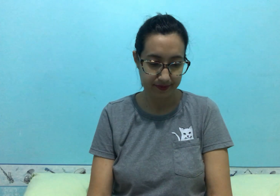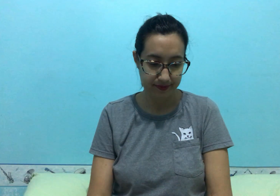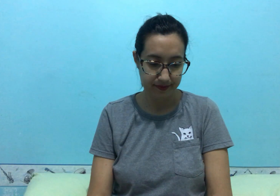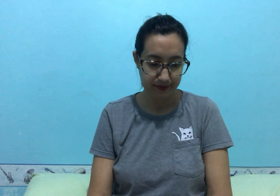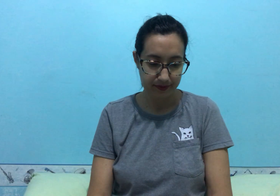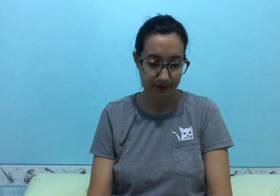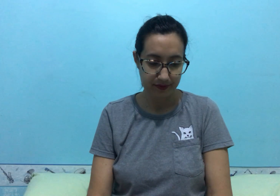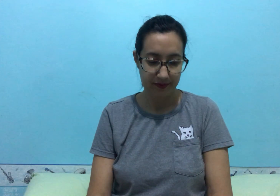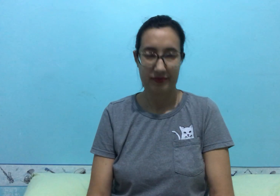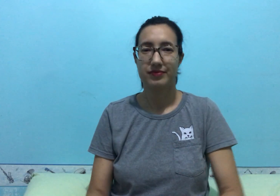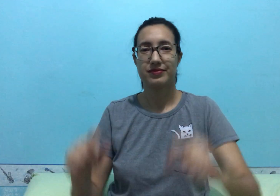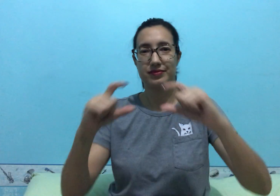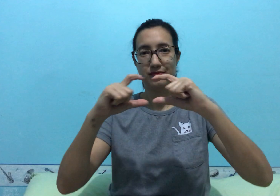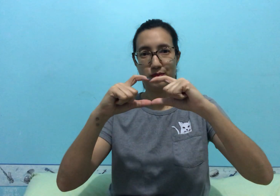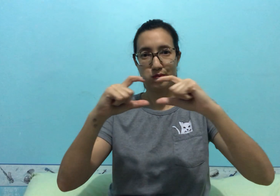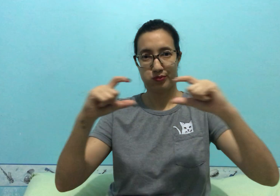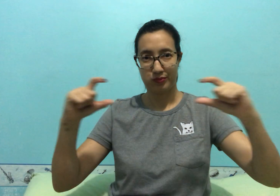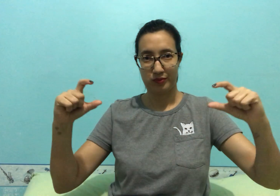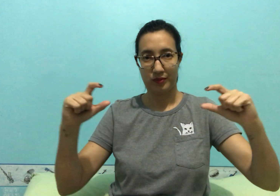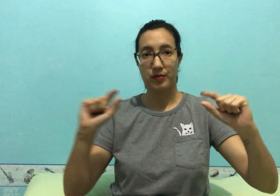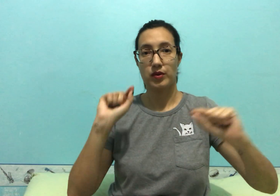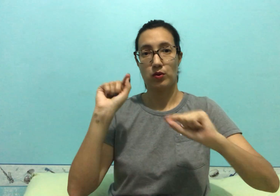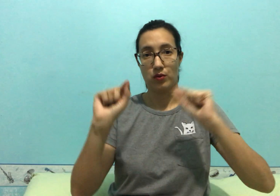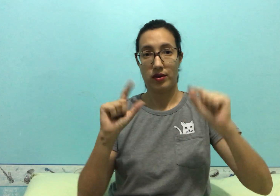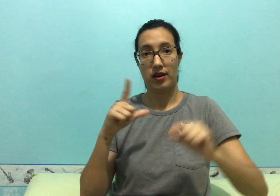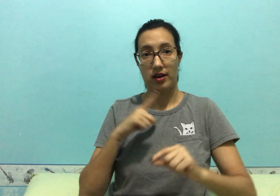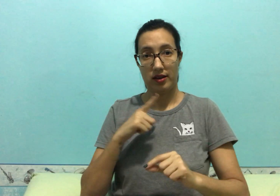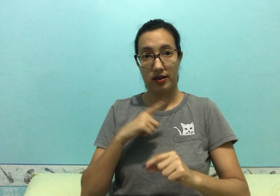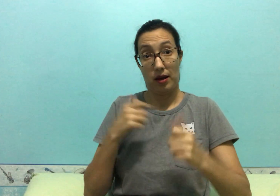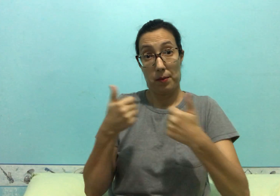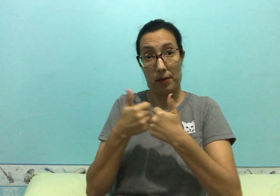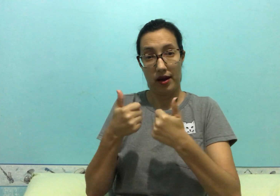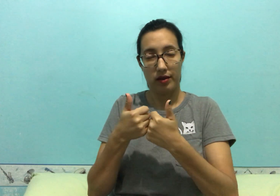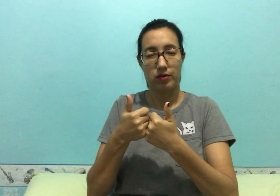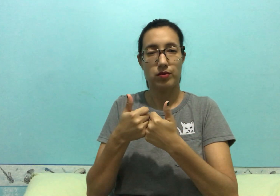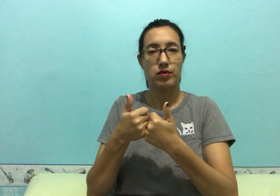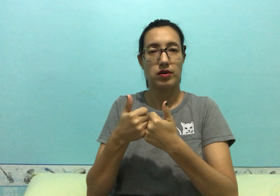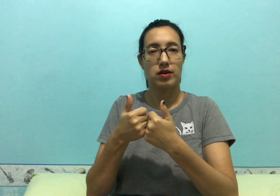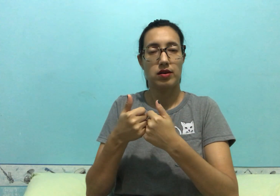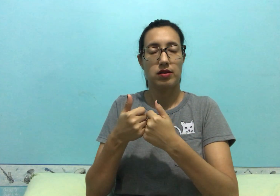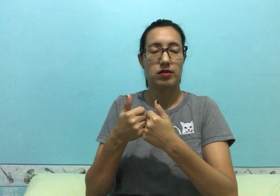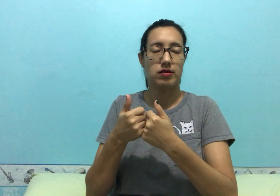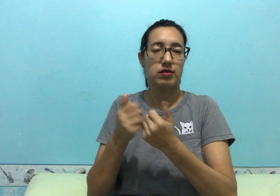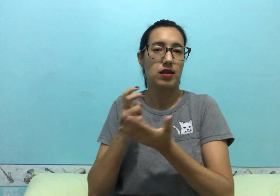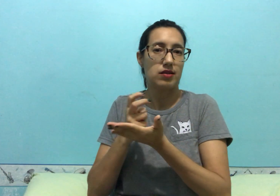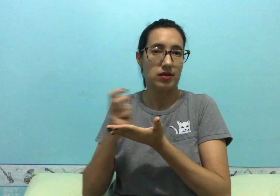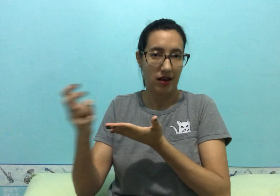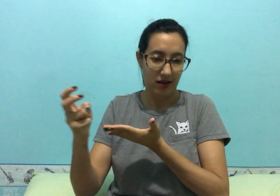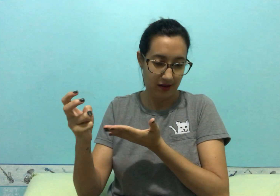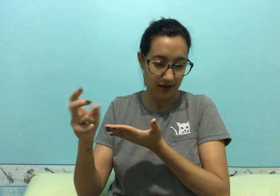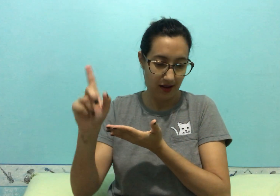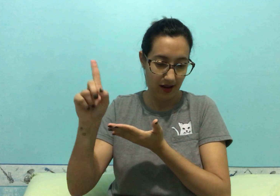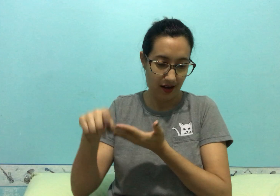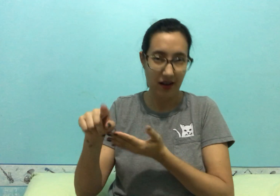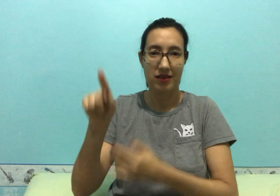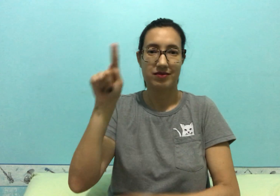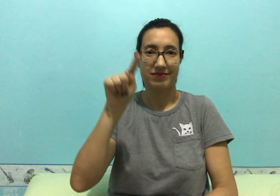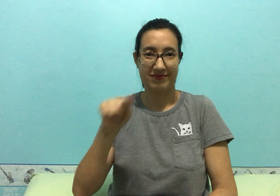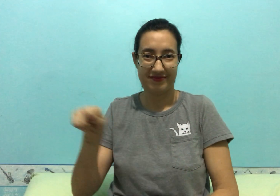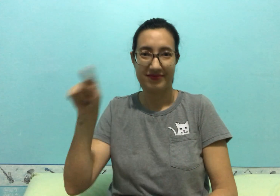os operadores mais externos que a gente chama são esses dois aí. Eles estão no último nível da função lógica. Ele